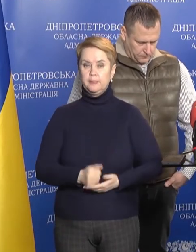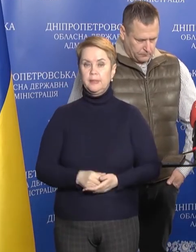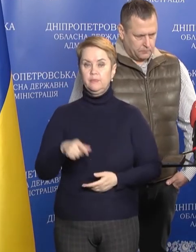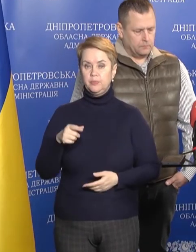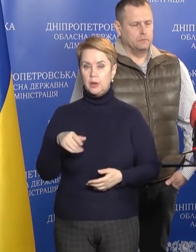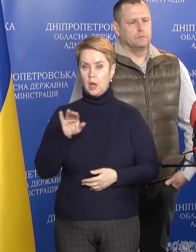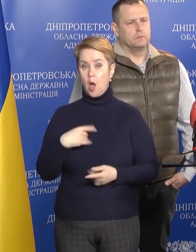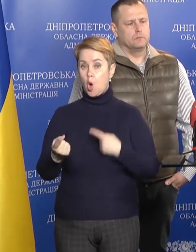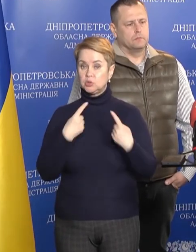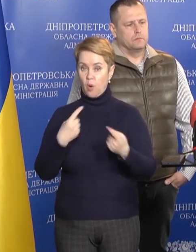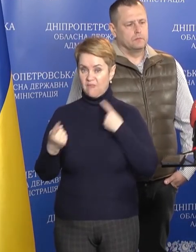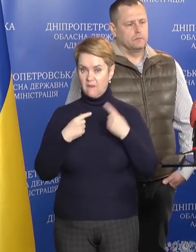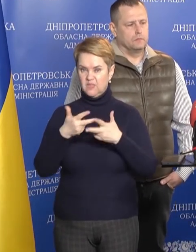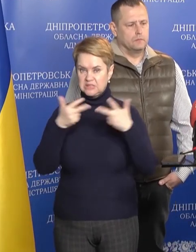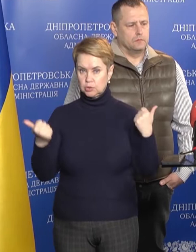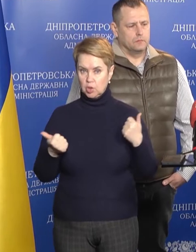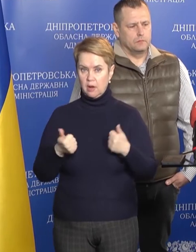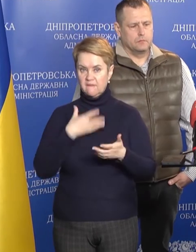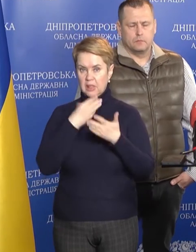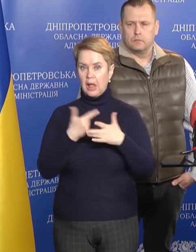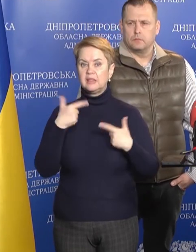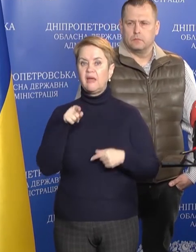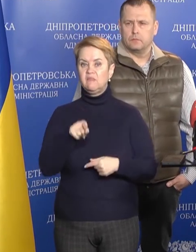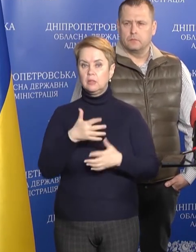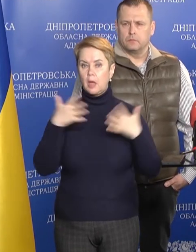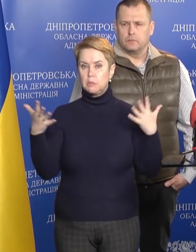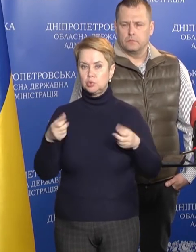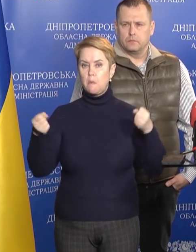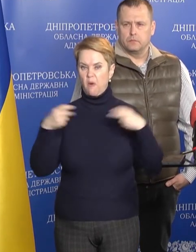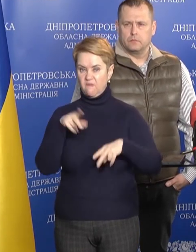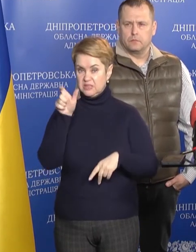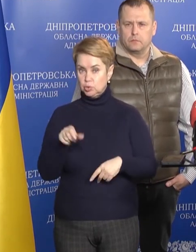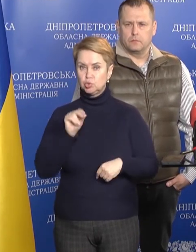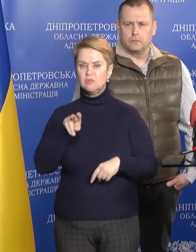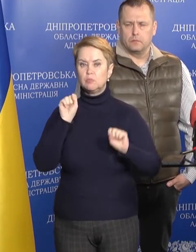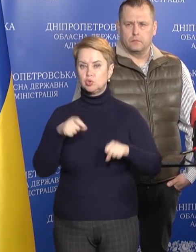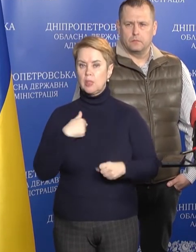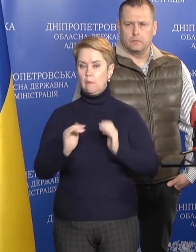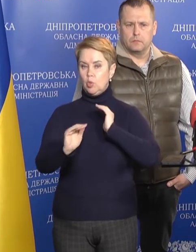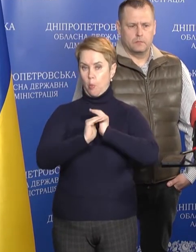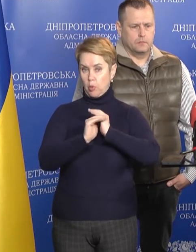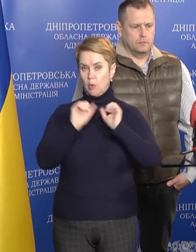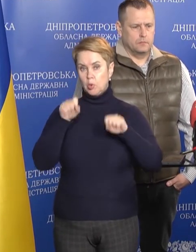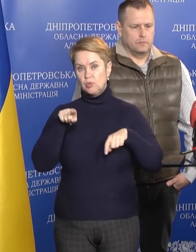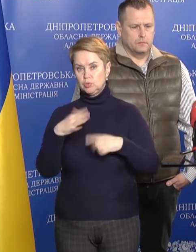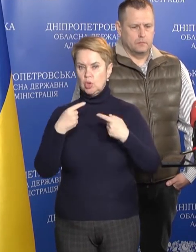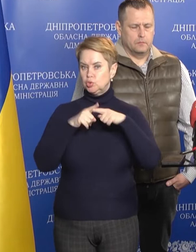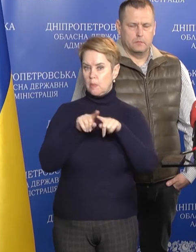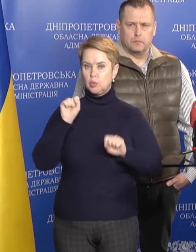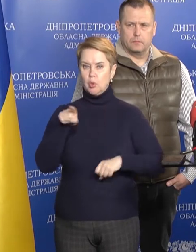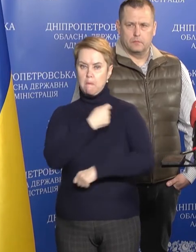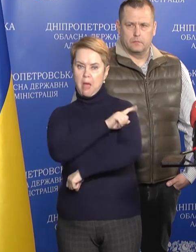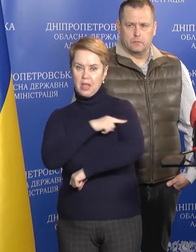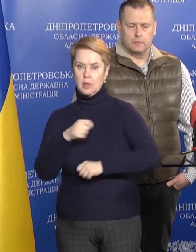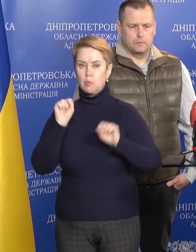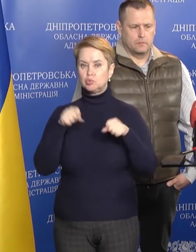так, розмовляємо, визначаємо, власне, де він найбільш професійний, чим він може нам допомогти. Можливо, він інженер, можливо, він